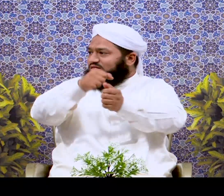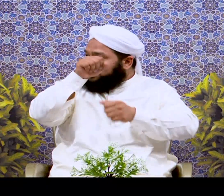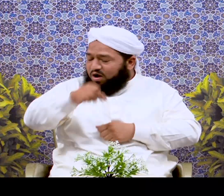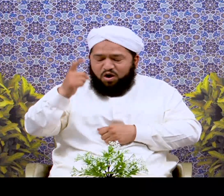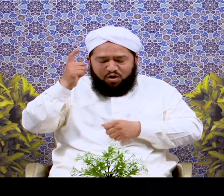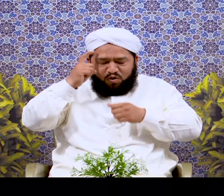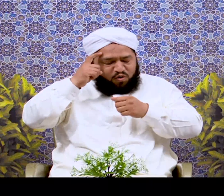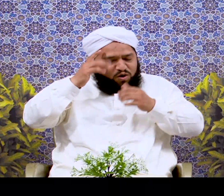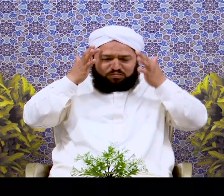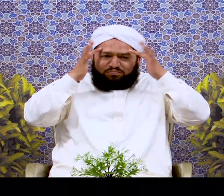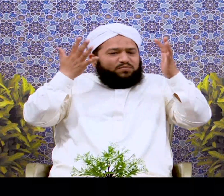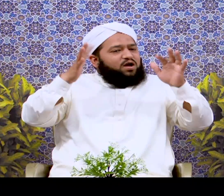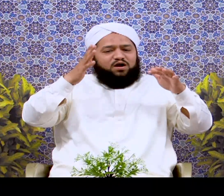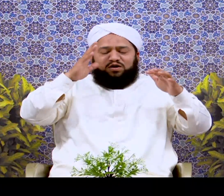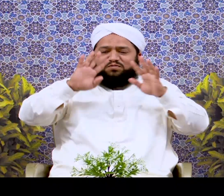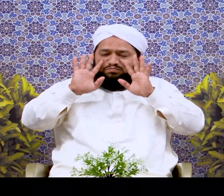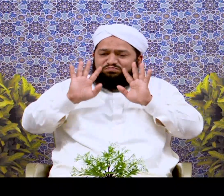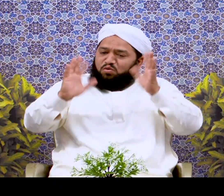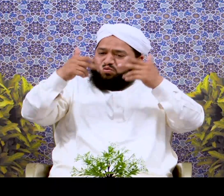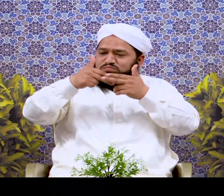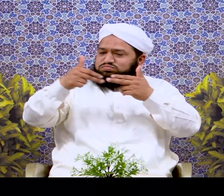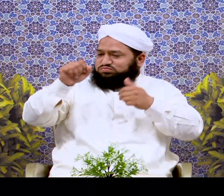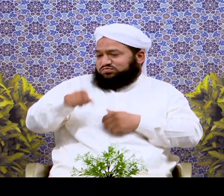میں ڈال دینے والا معجزہ ہے، مگر حقیقت یہ ہے کہ